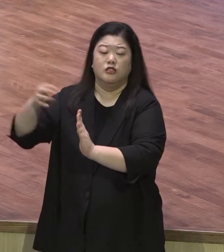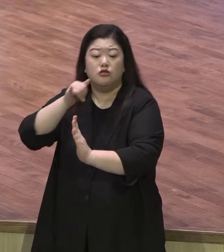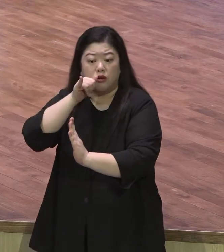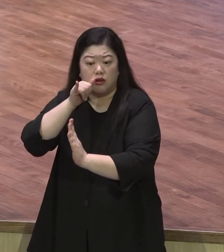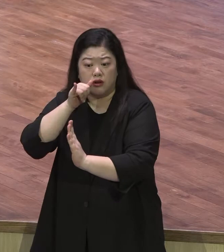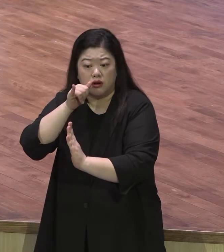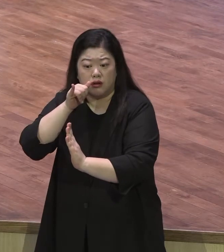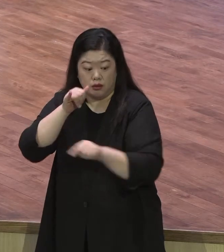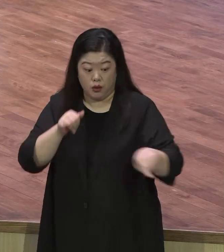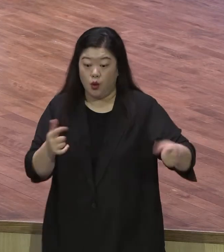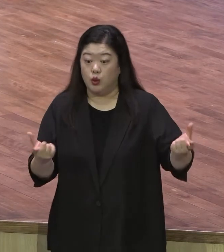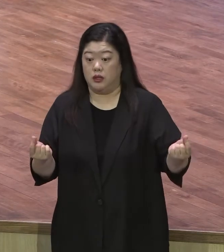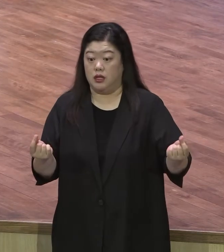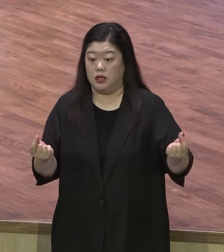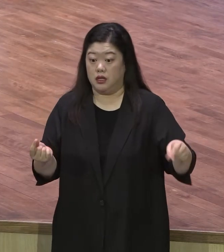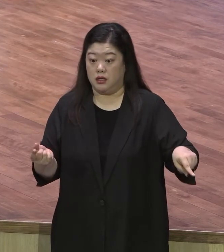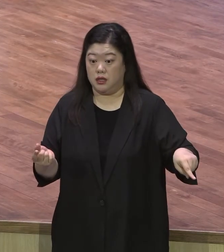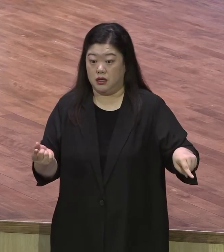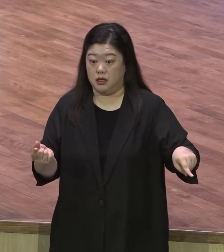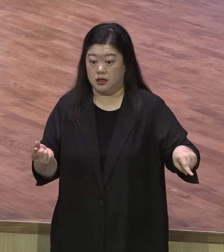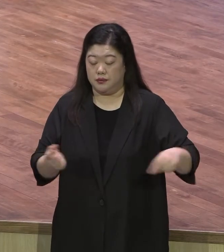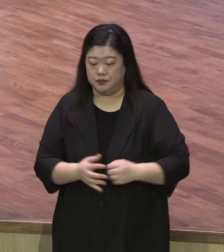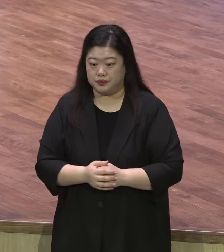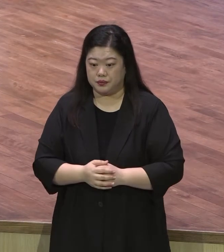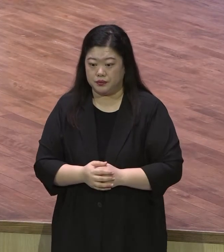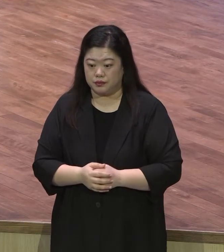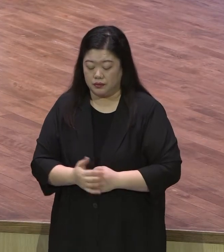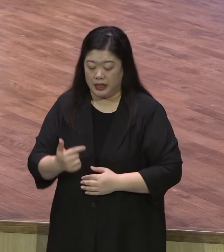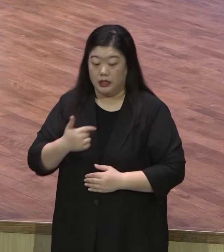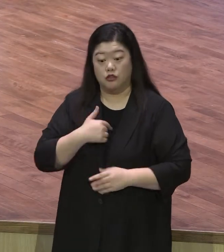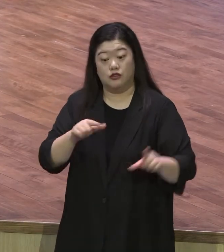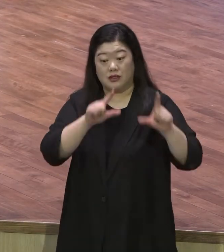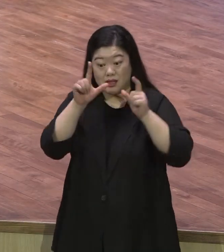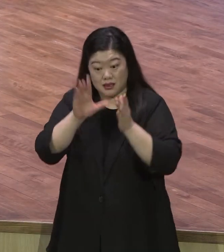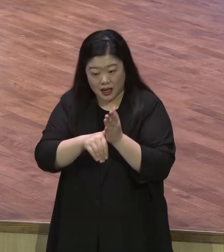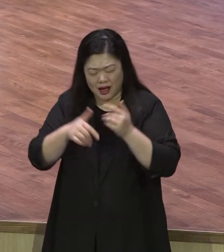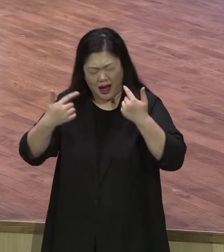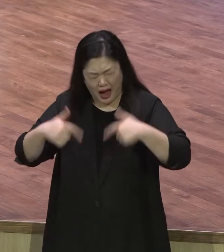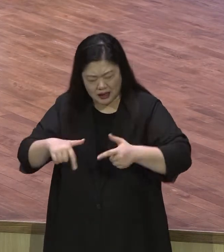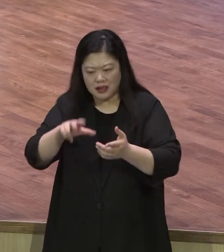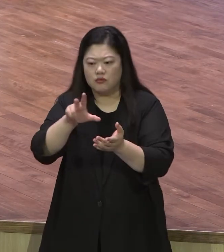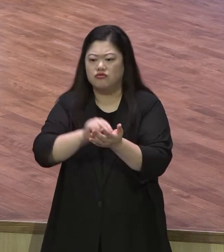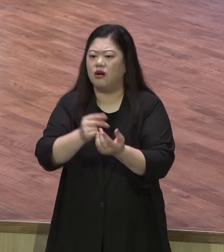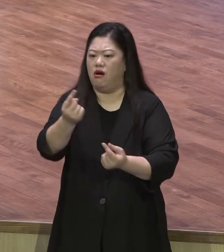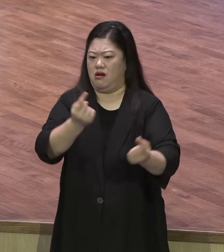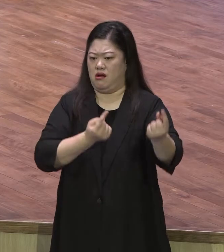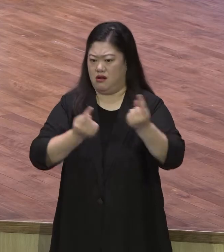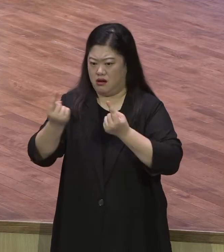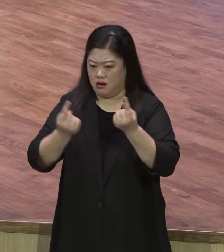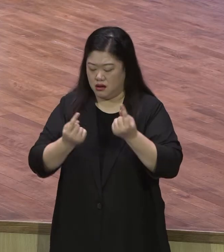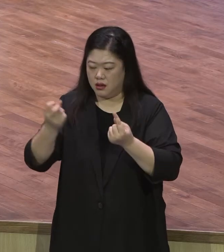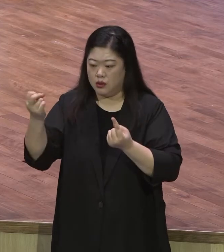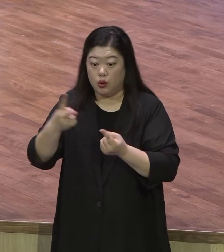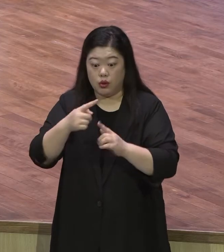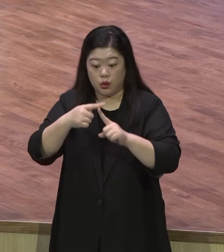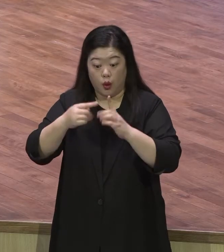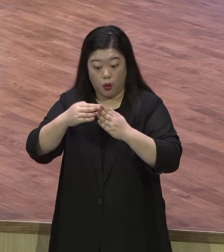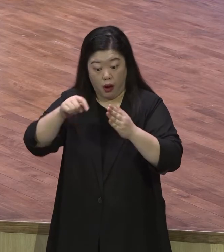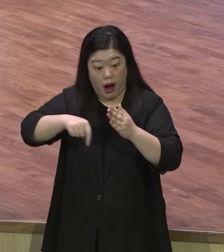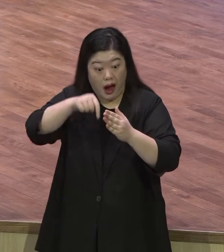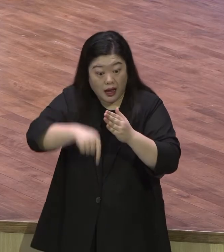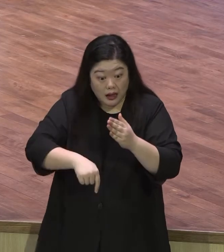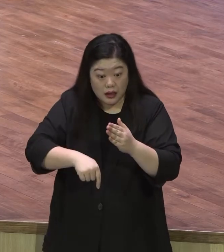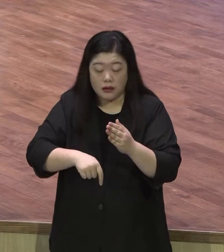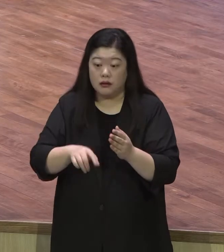우리는요 우리를 흔들려고 하는 문제들이 자꾸 옵니다 심지어 교회 안에서도 와요 심지어